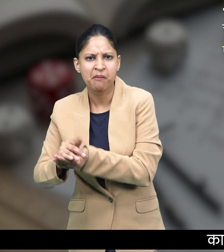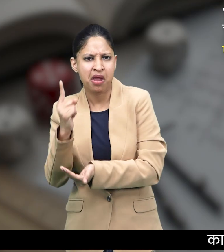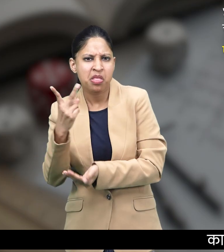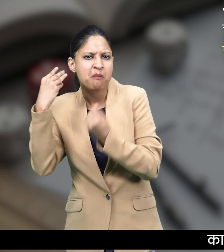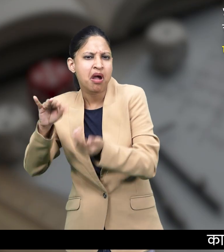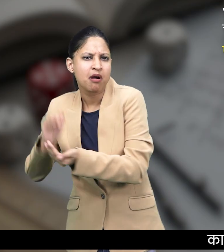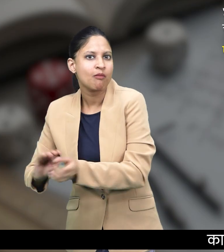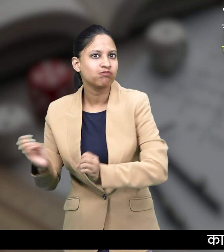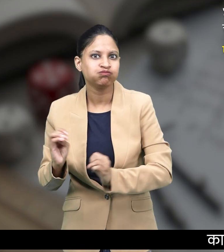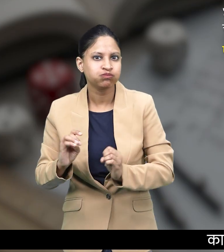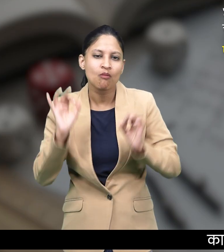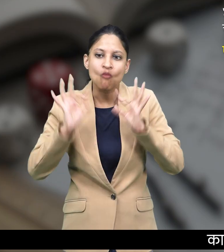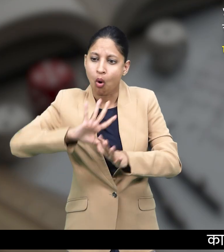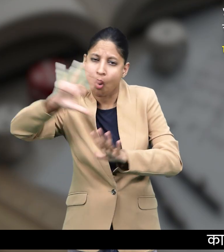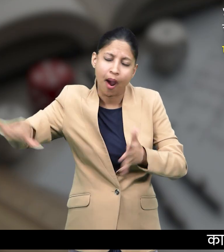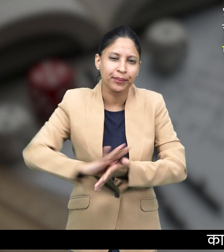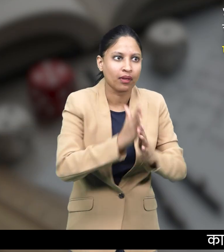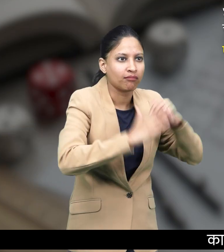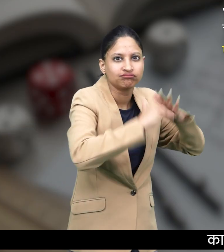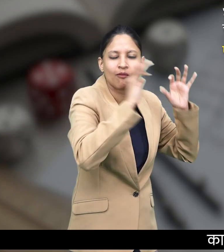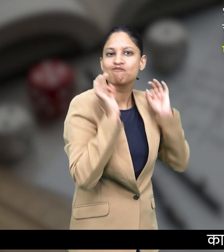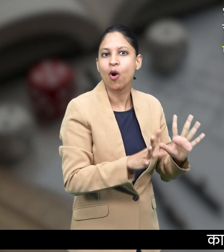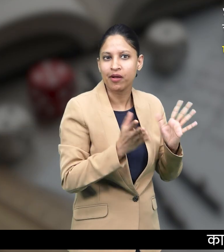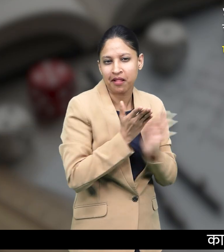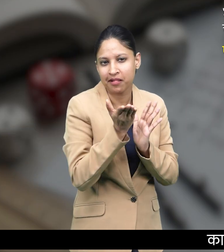काहीही सोडले जात नाही.